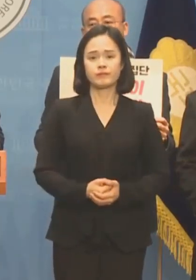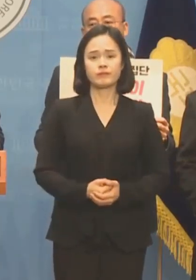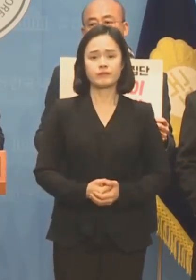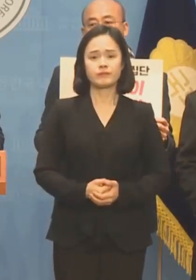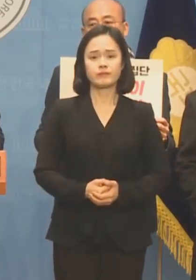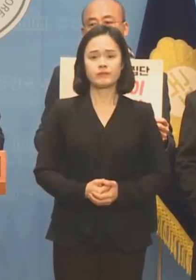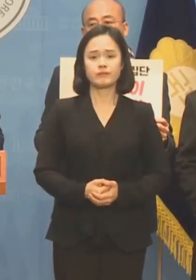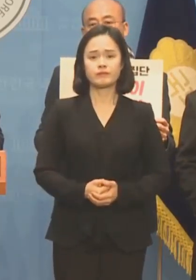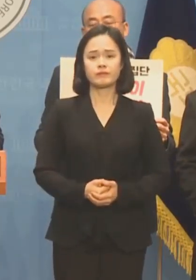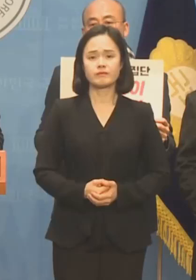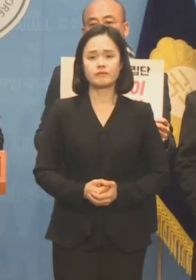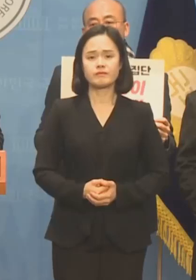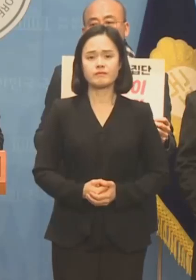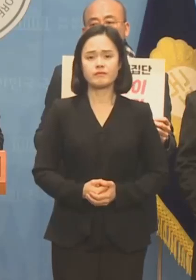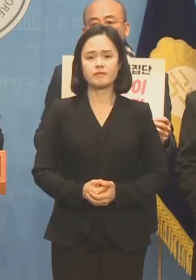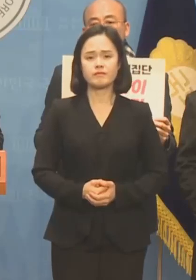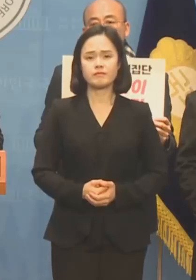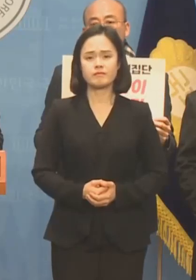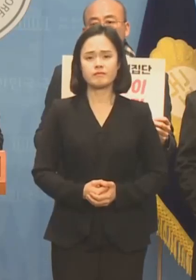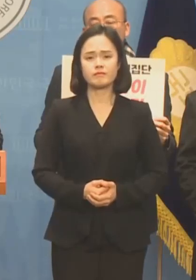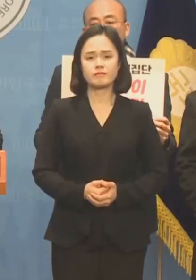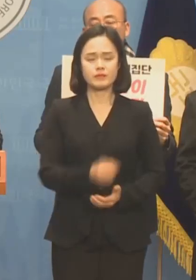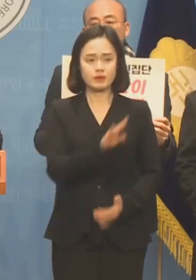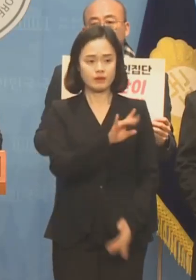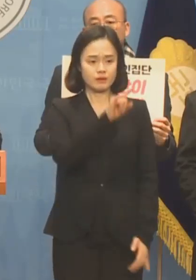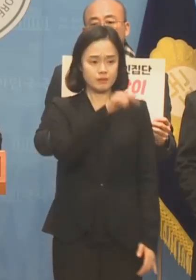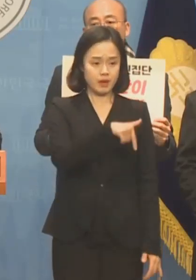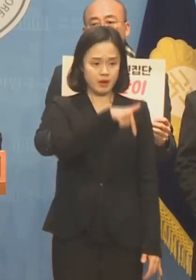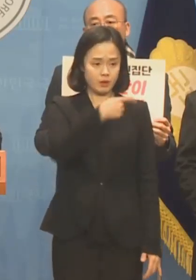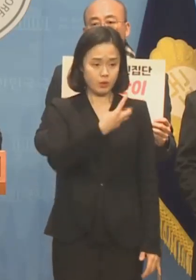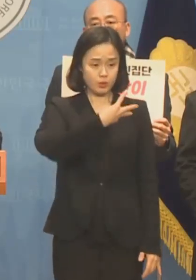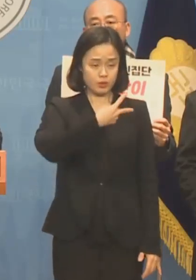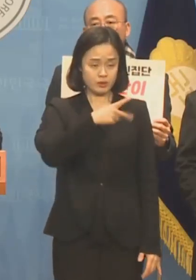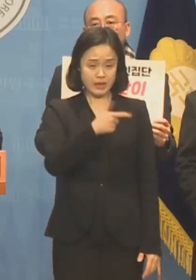생각만 해도, 듣기만 해도 소름이 끼치는 그 백골단이 지금